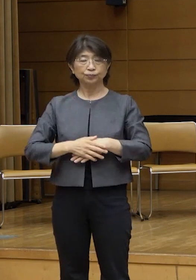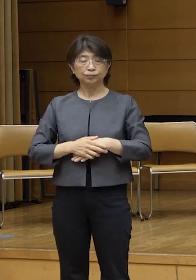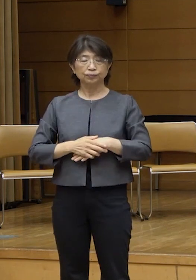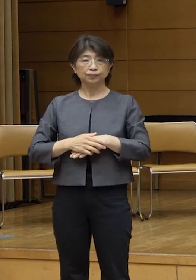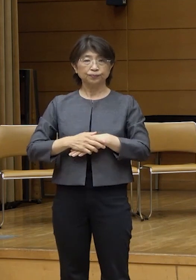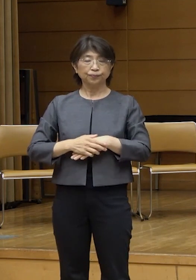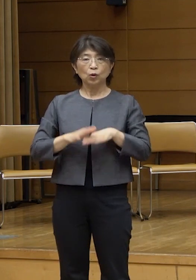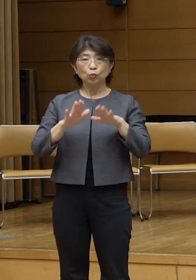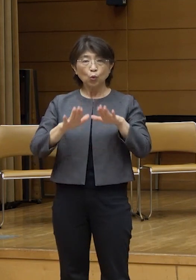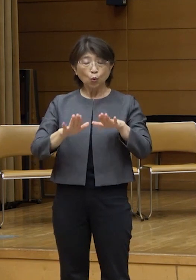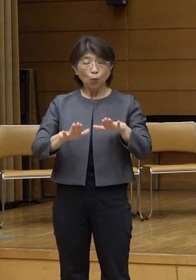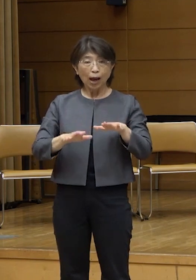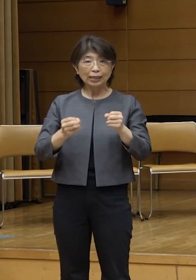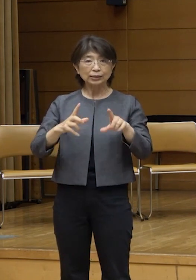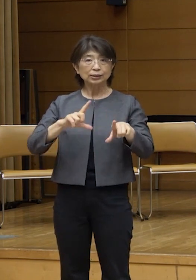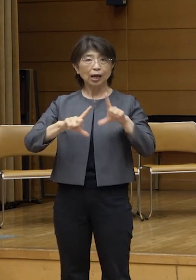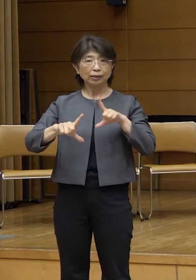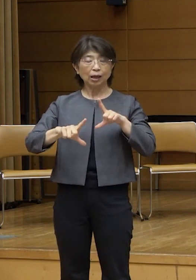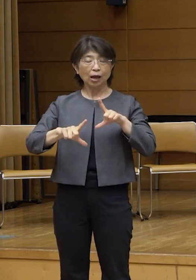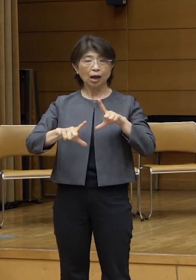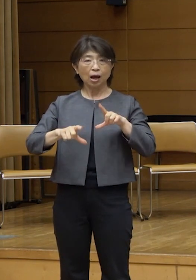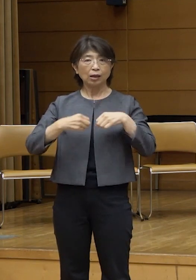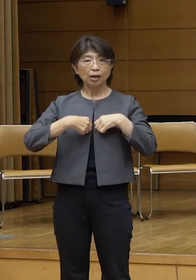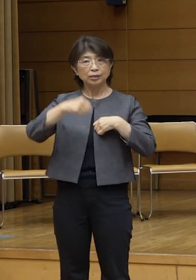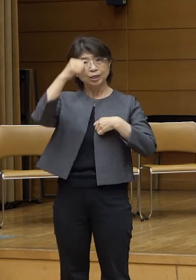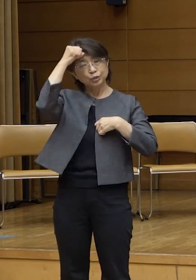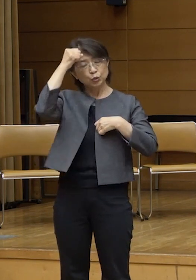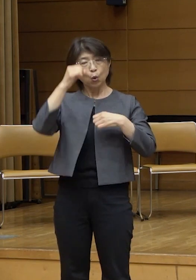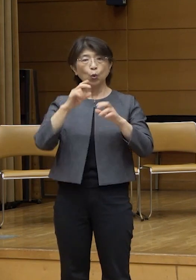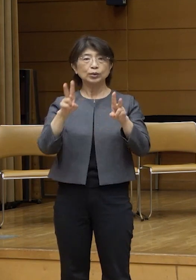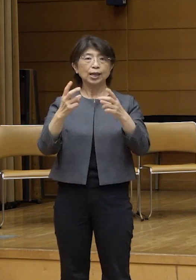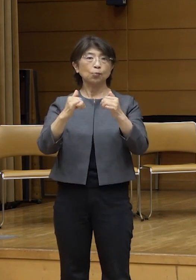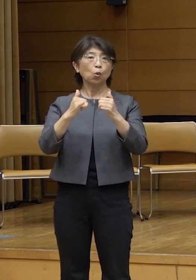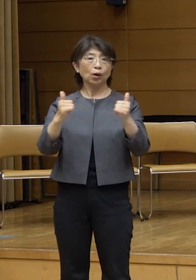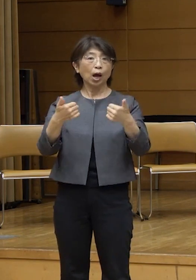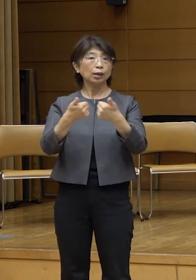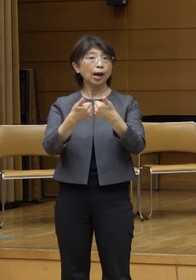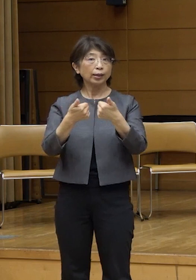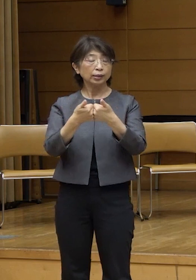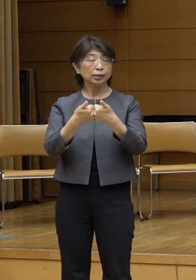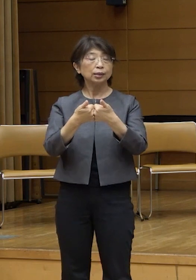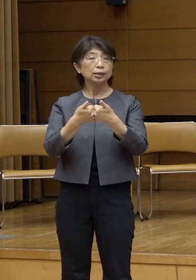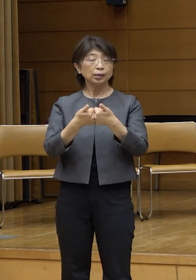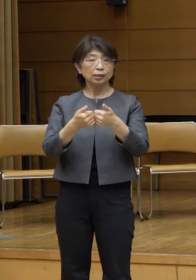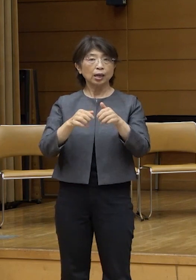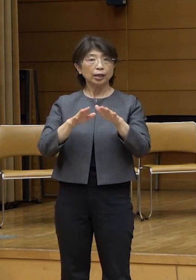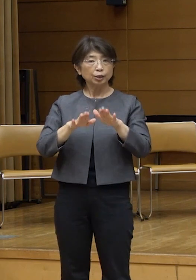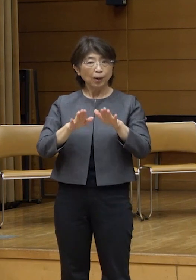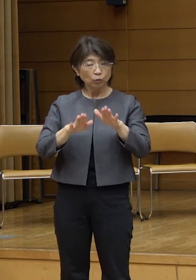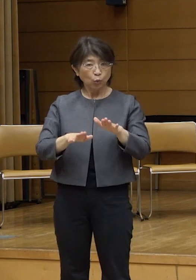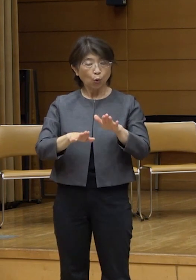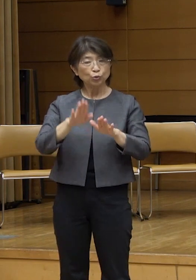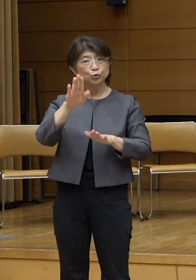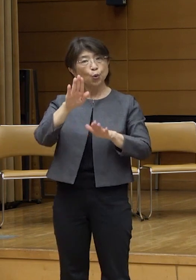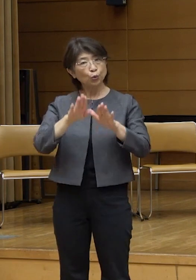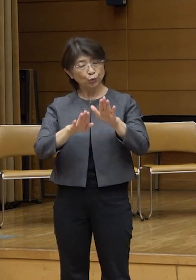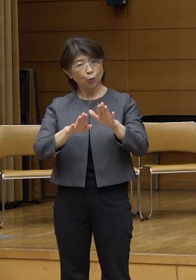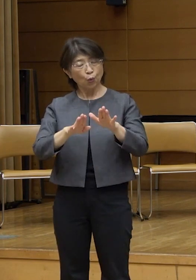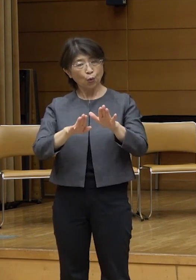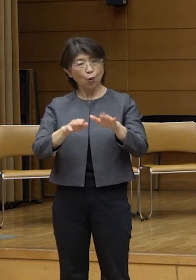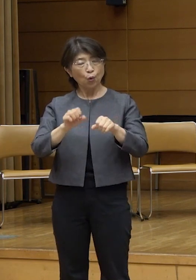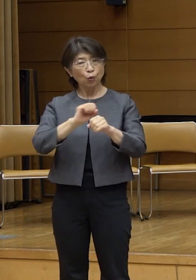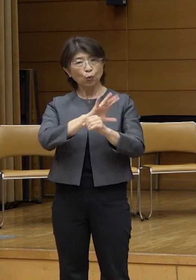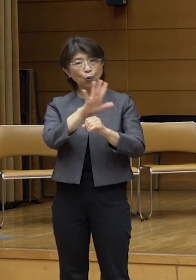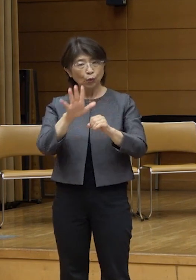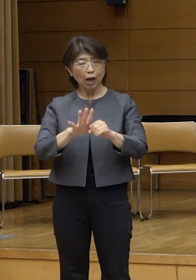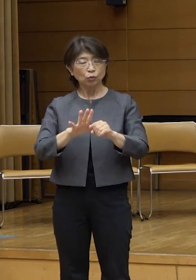今日は新型感染症専門家会合で私どもの方からは現在の感染の状況、